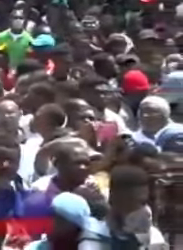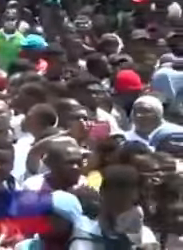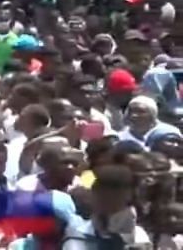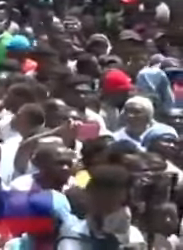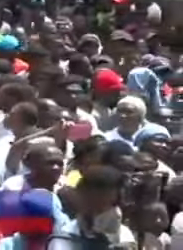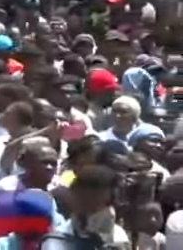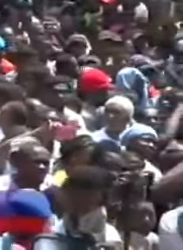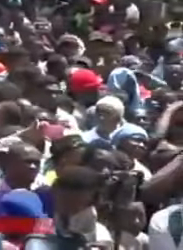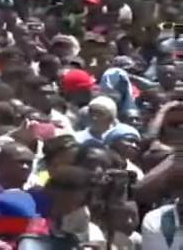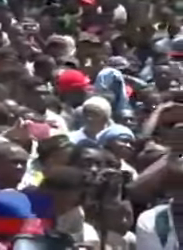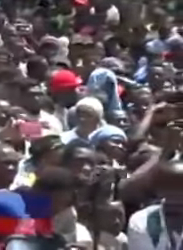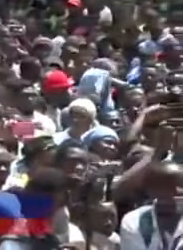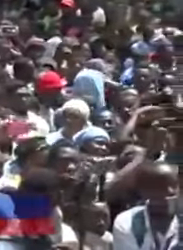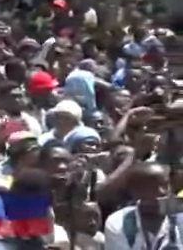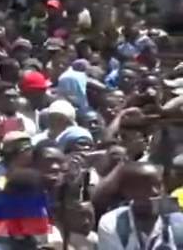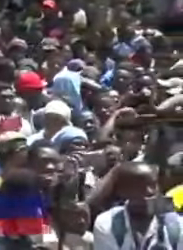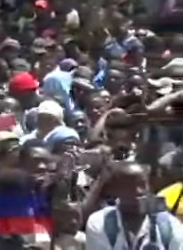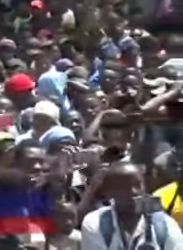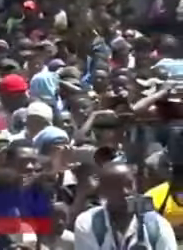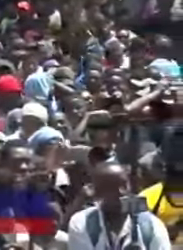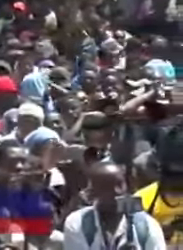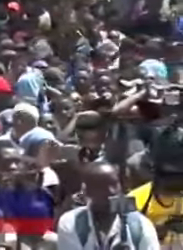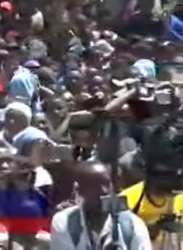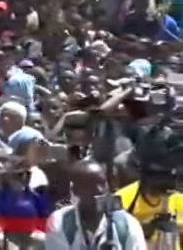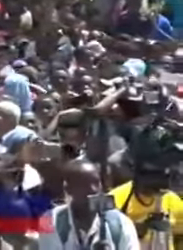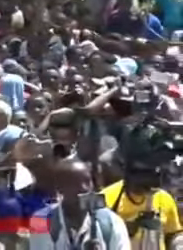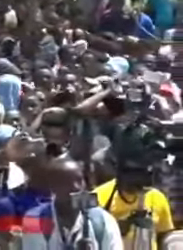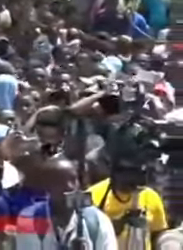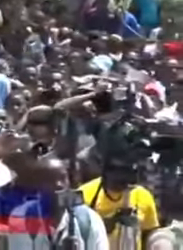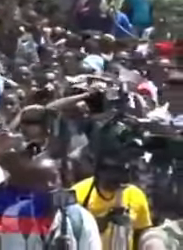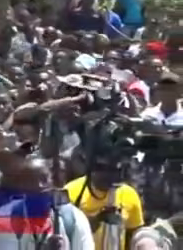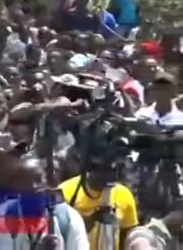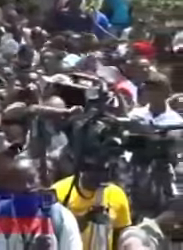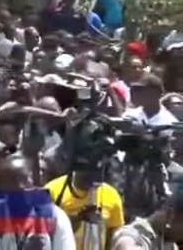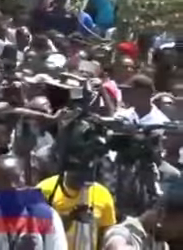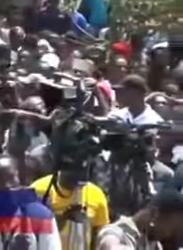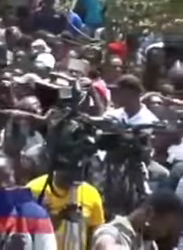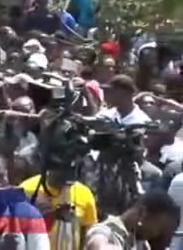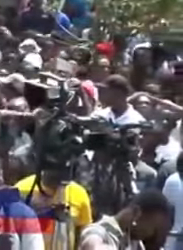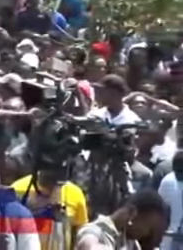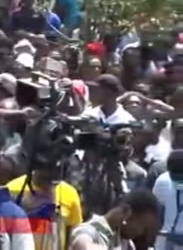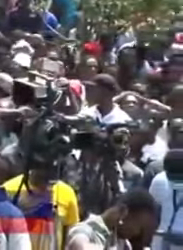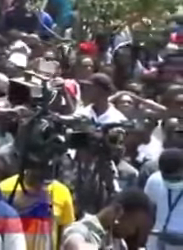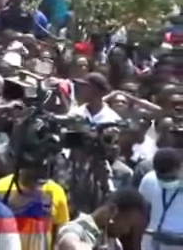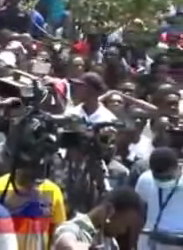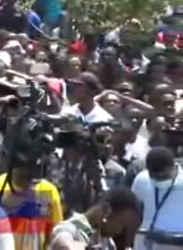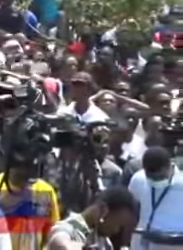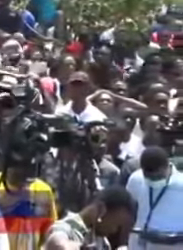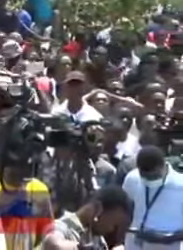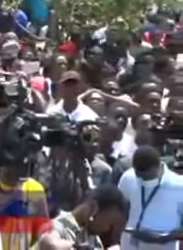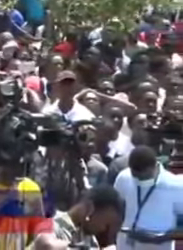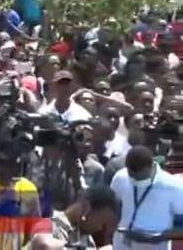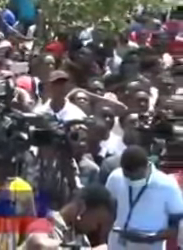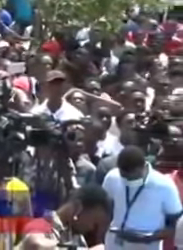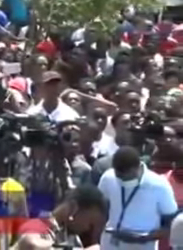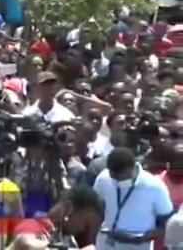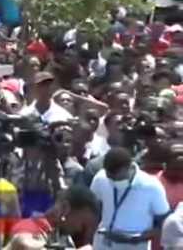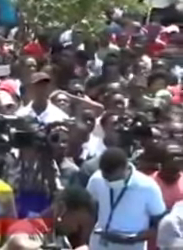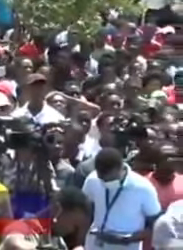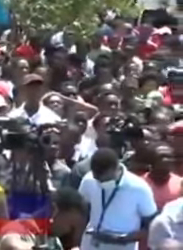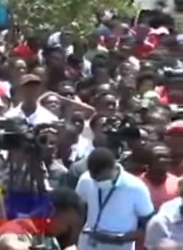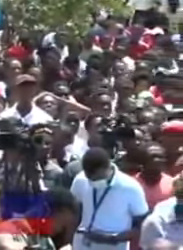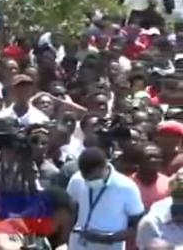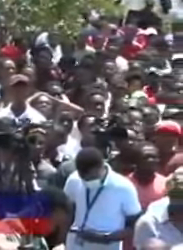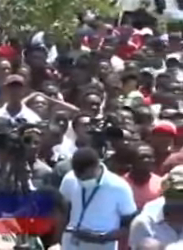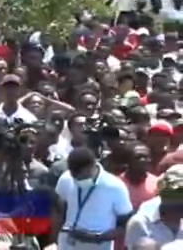ça ou l'on PPP. Ça veut dire l'État haïtien n'a pas là, n'a pas paré pour nous capables d'encadrer n'importe